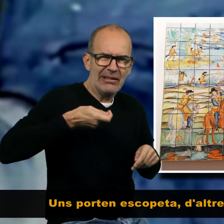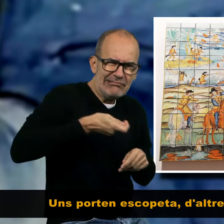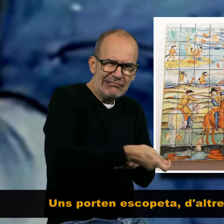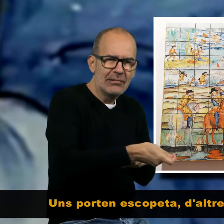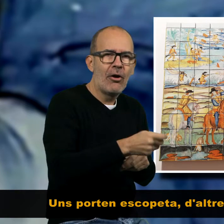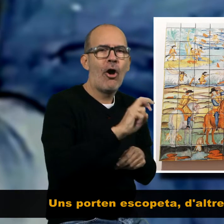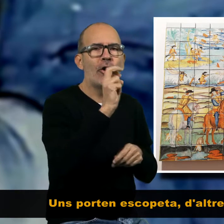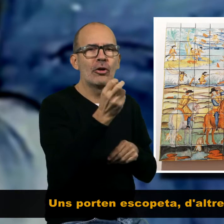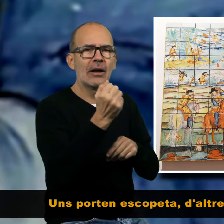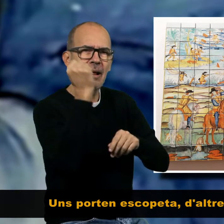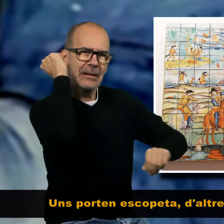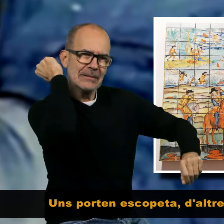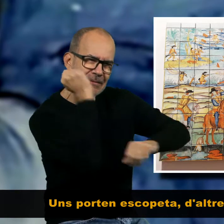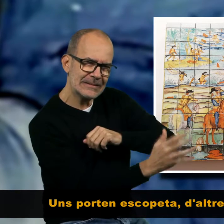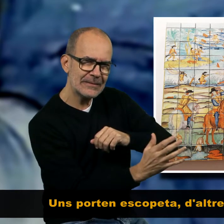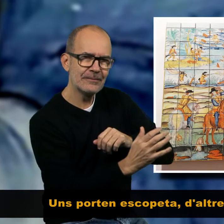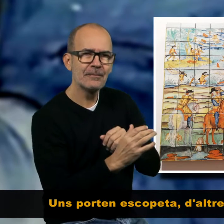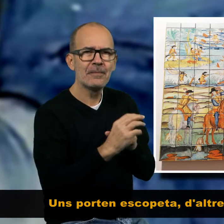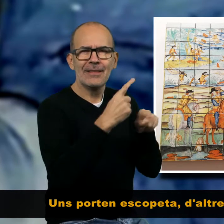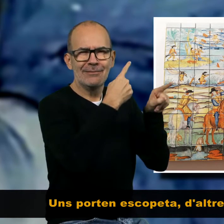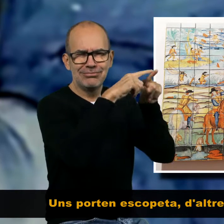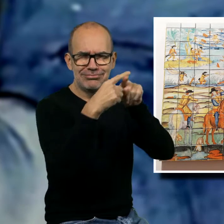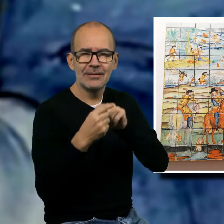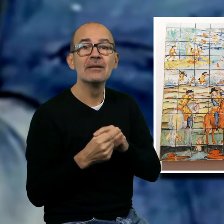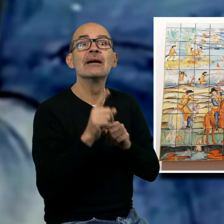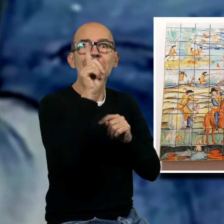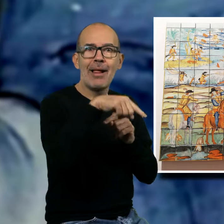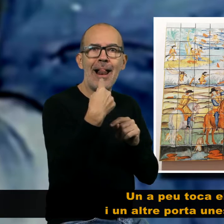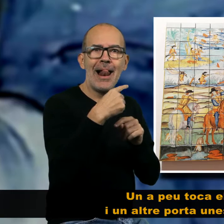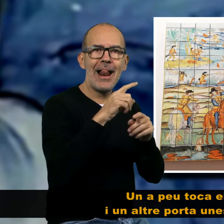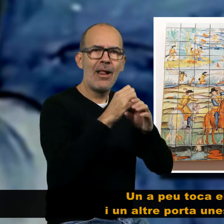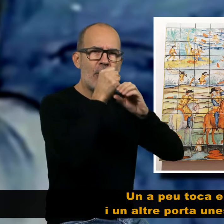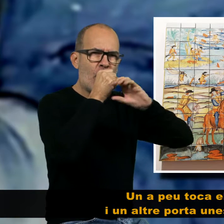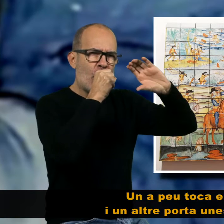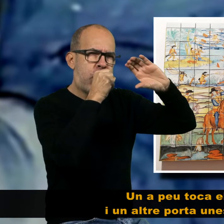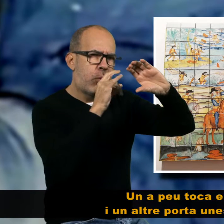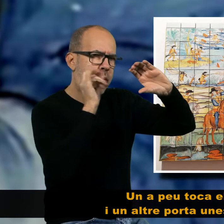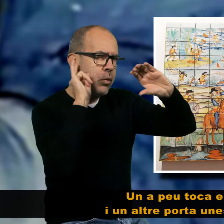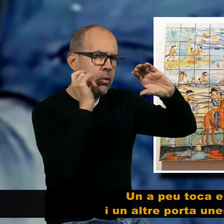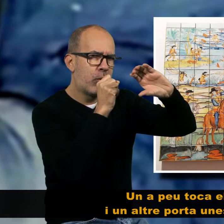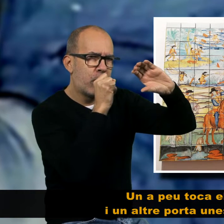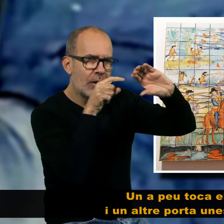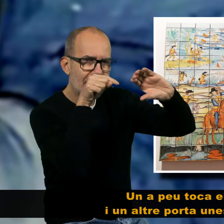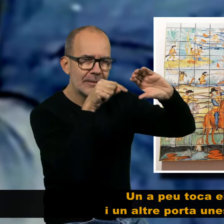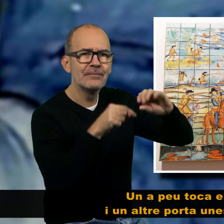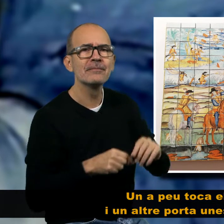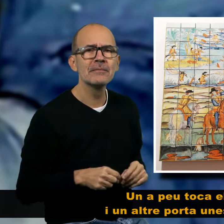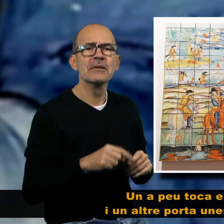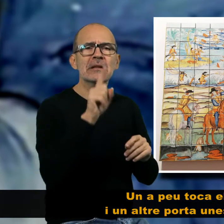porten escopeta, d'altres espasa o llança. Un a peu toca el corn i un altre porta unes xarxes.